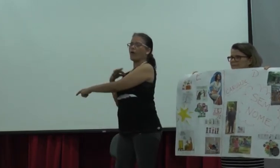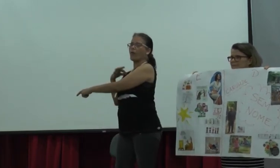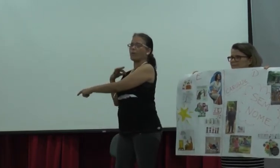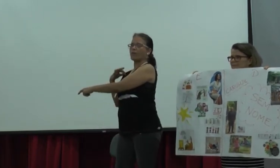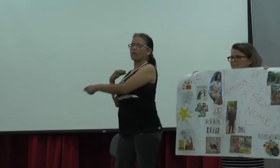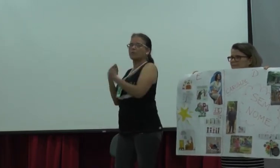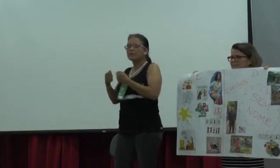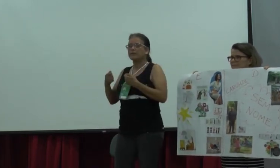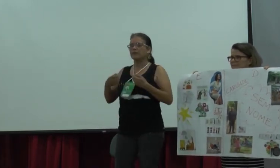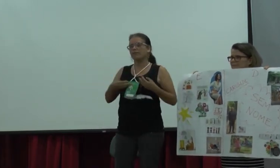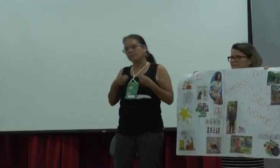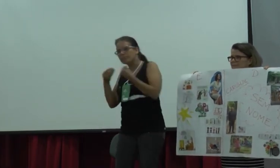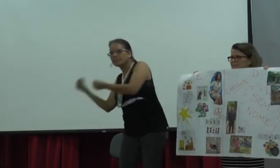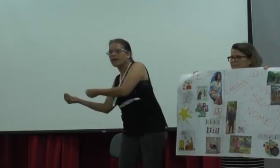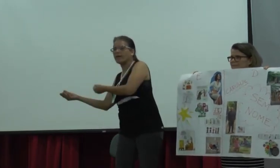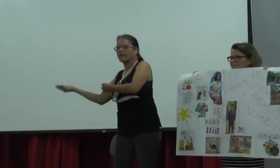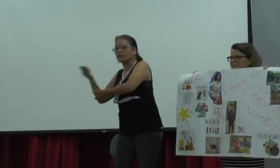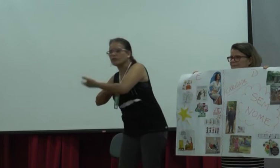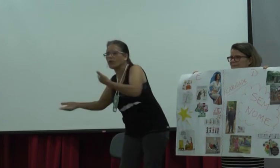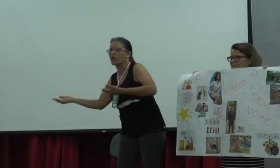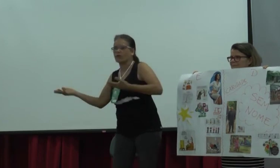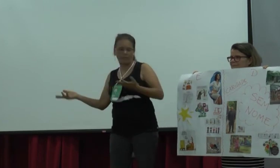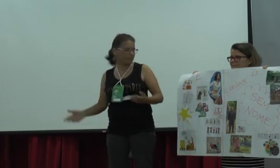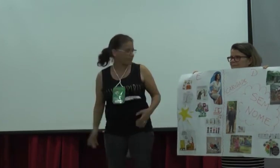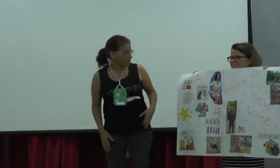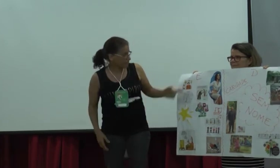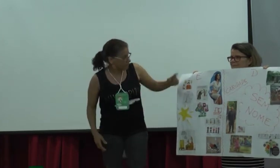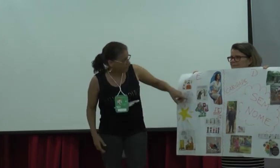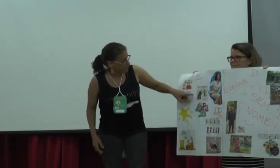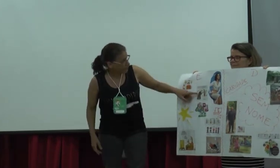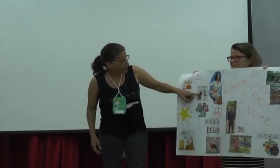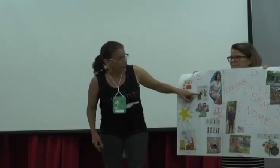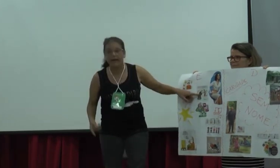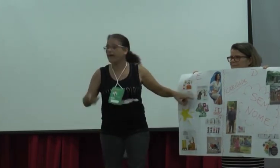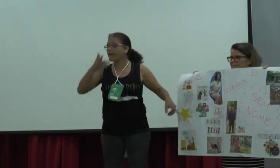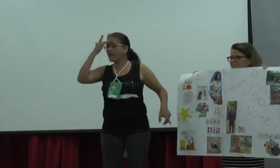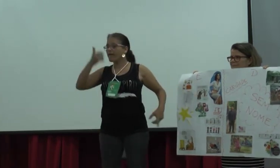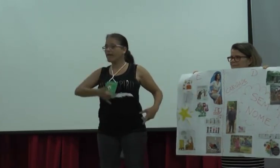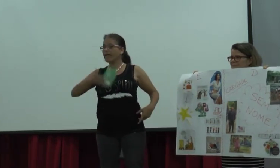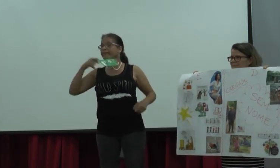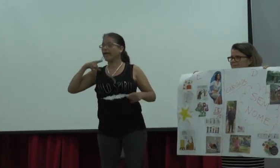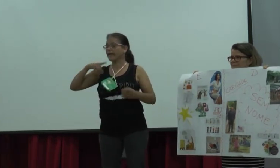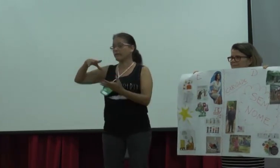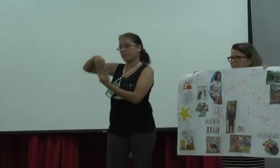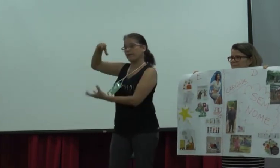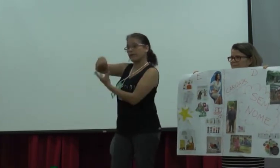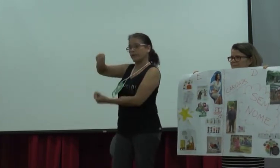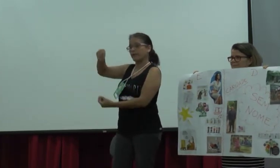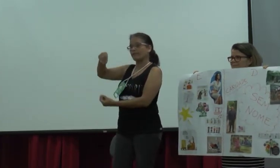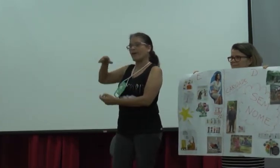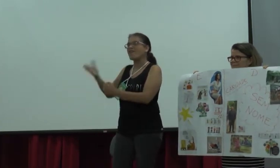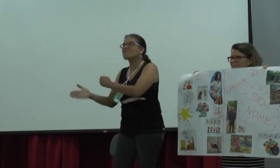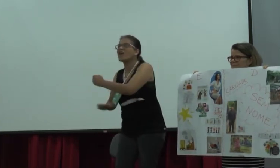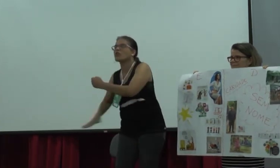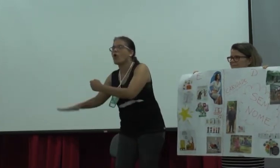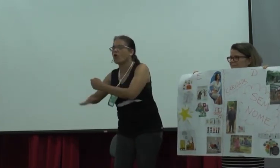pessoa metida, que tem roupas, precisa dar roupa para o outro que não tem.